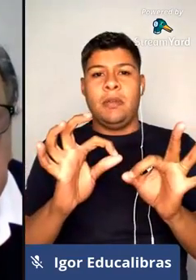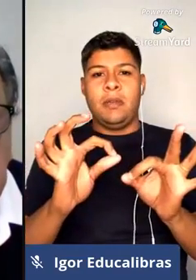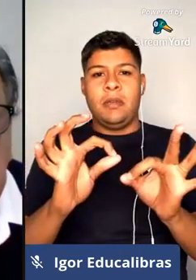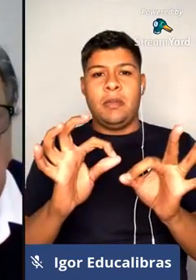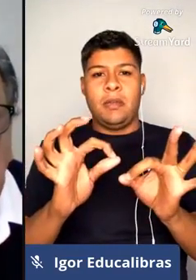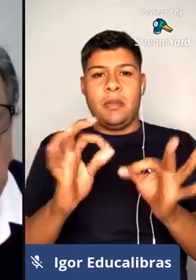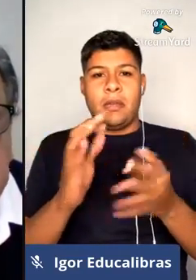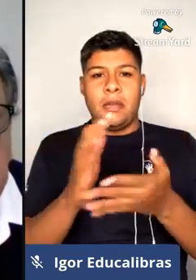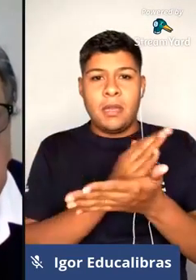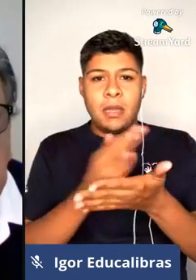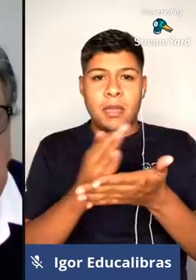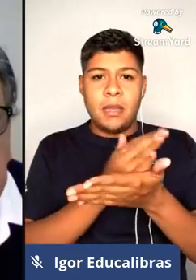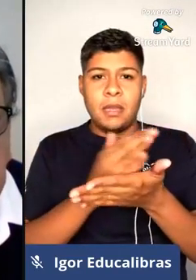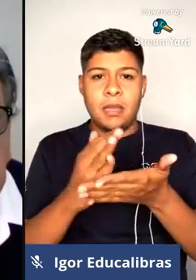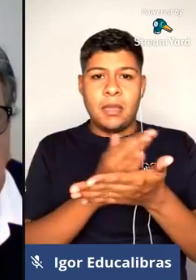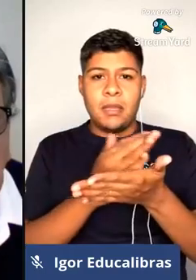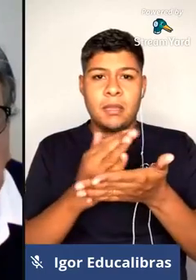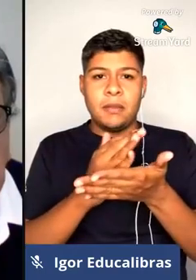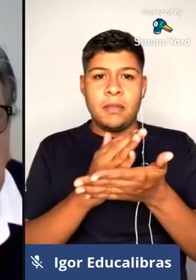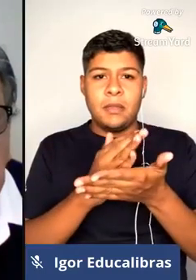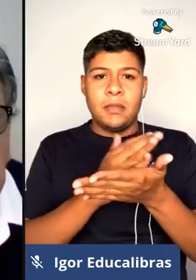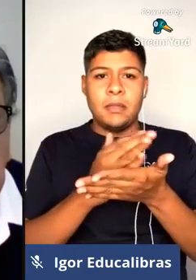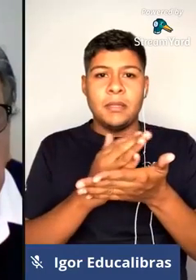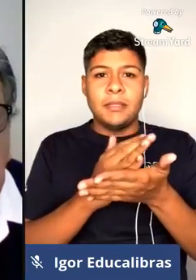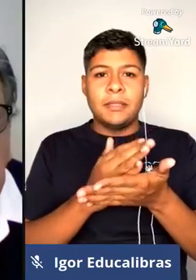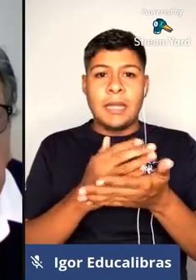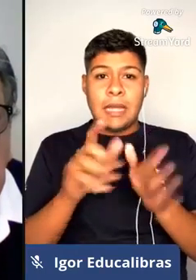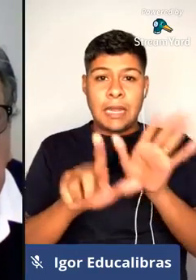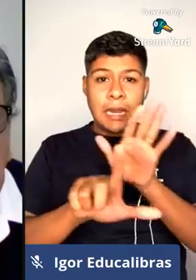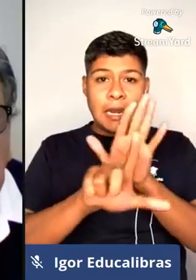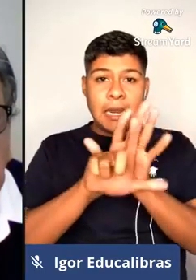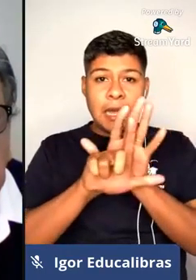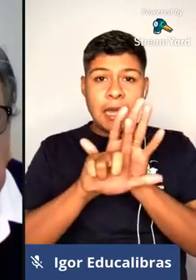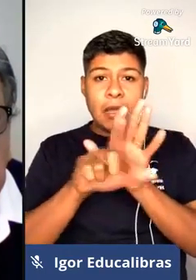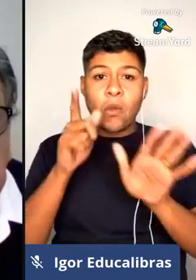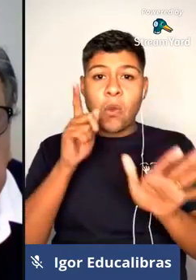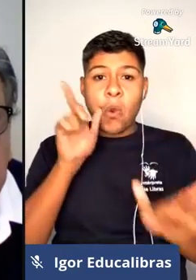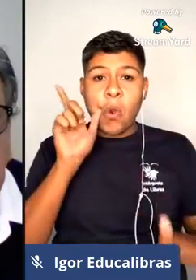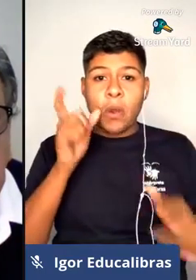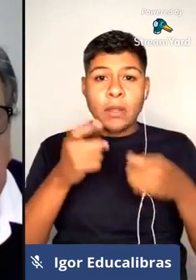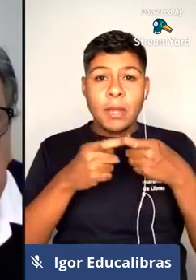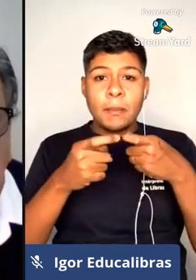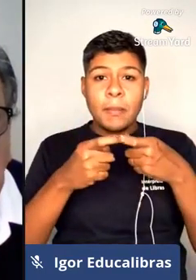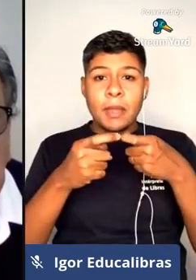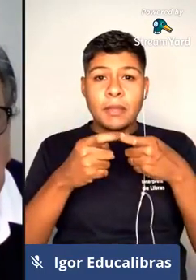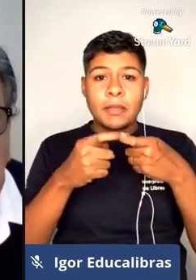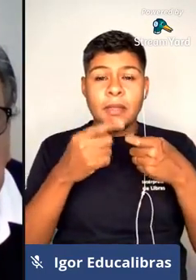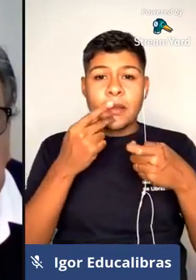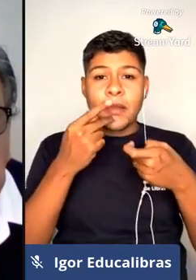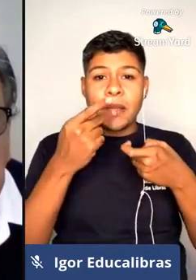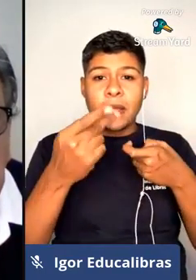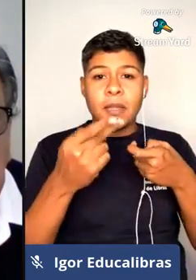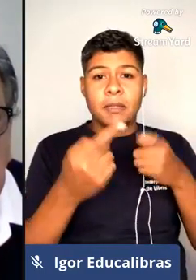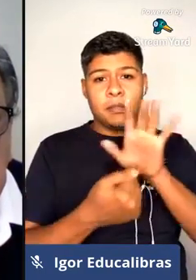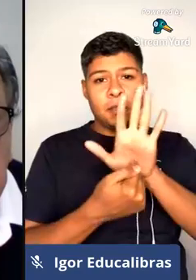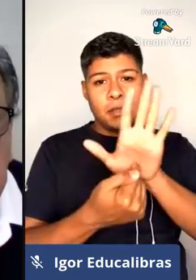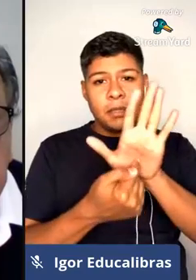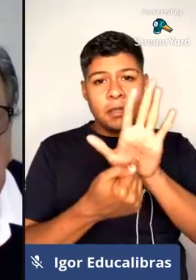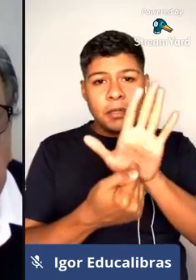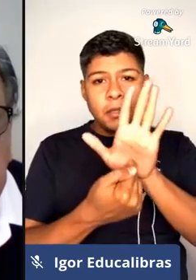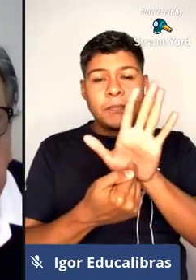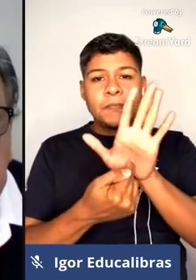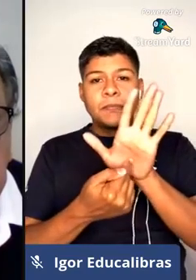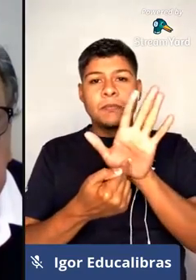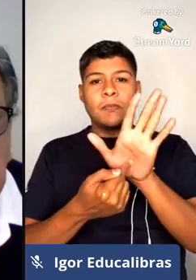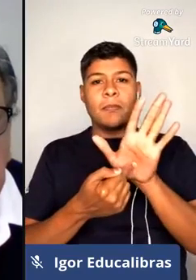vezes falta. O excesso de leis, que ontem a doutora se referiu em termos de